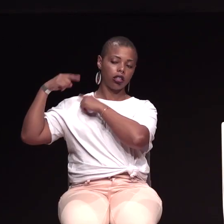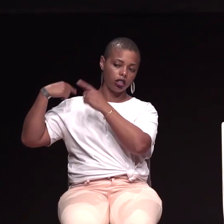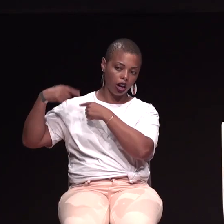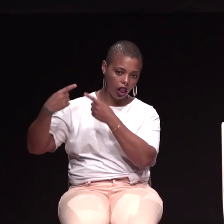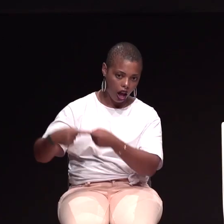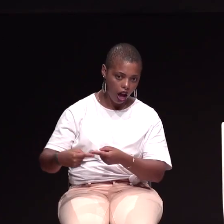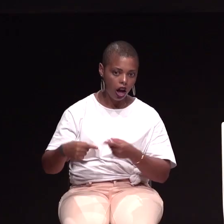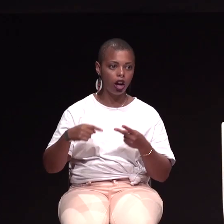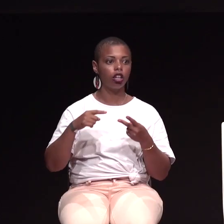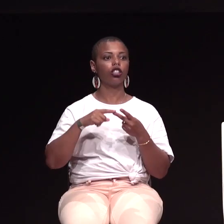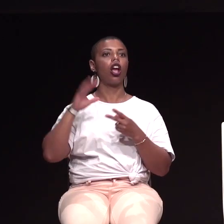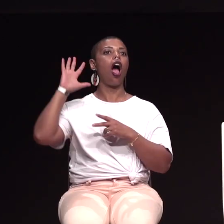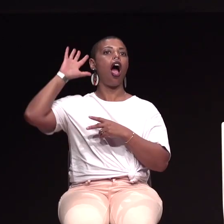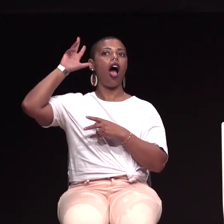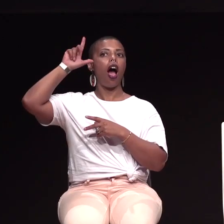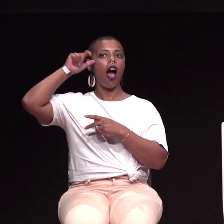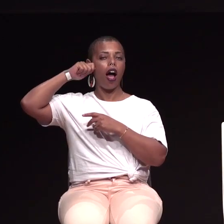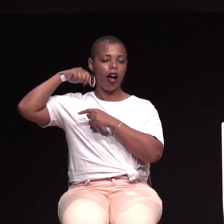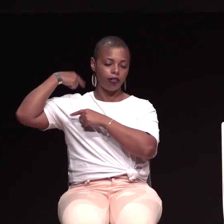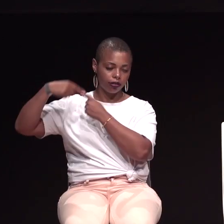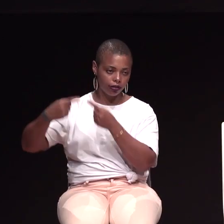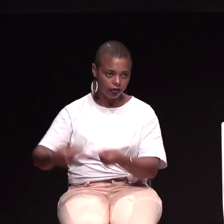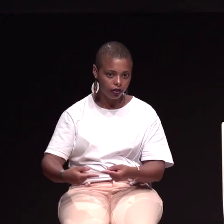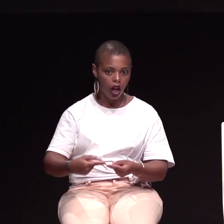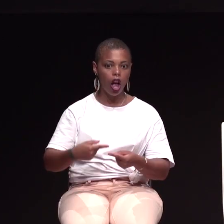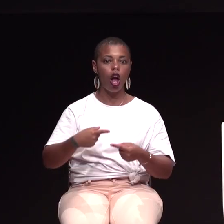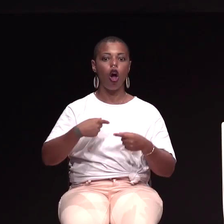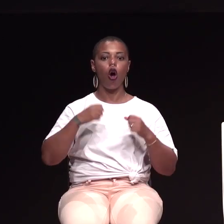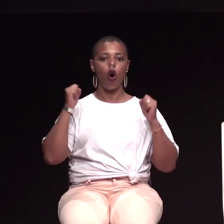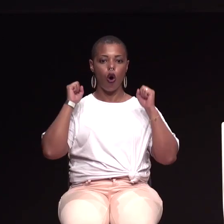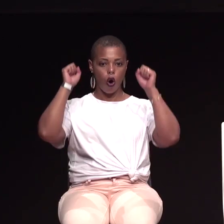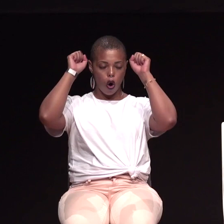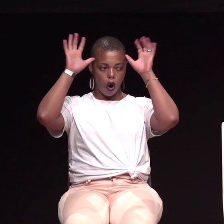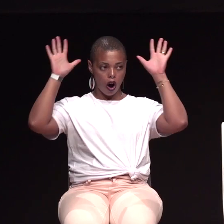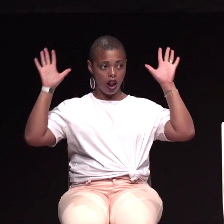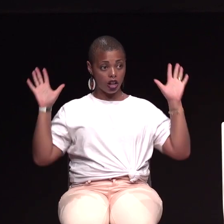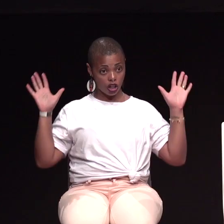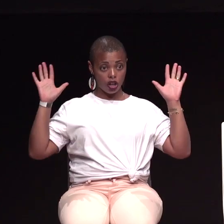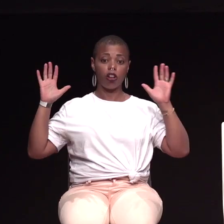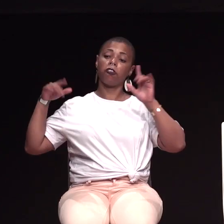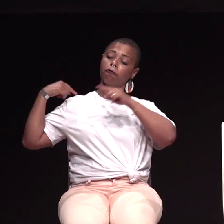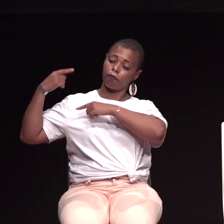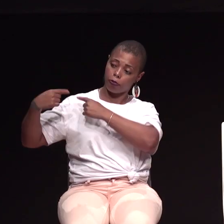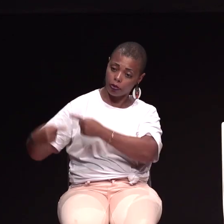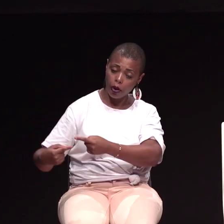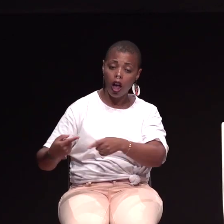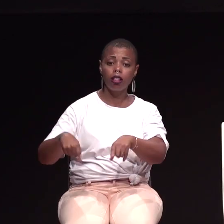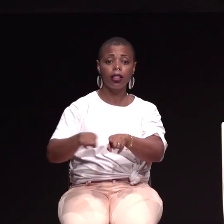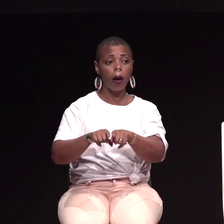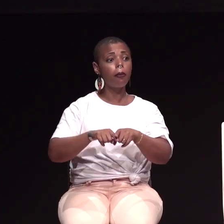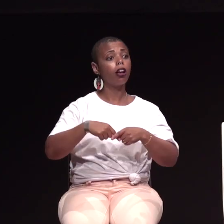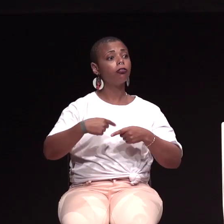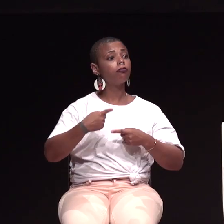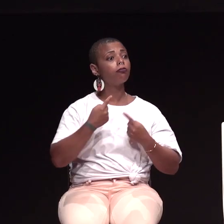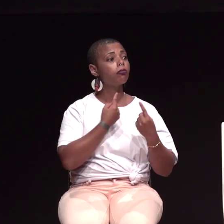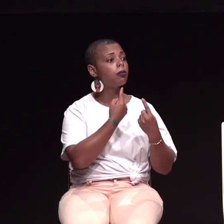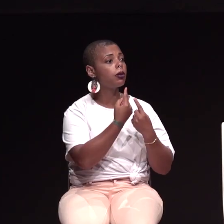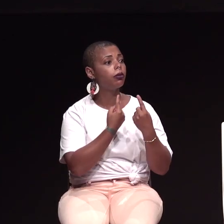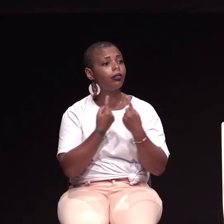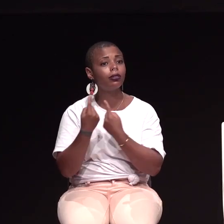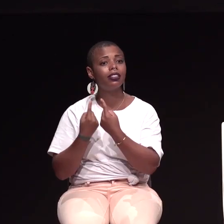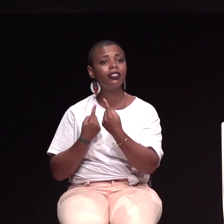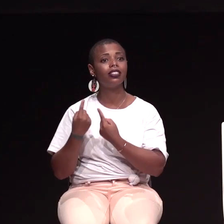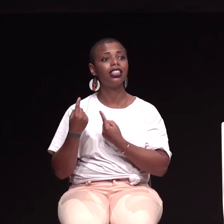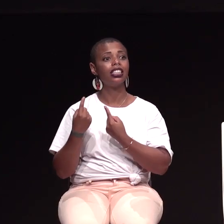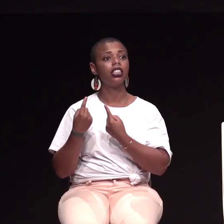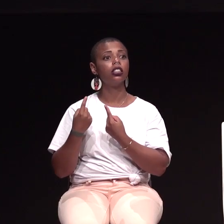ancestralidades, africanidades, orixalidades, e pelo diálogo e tensão